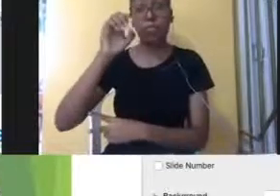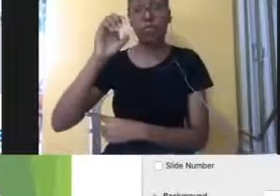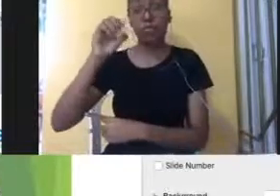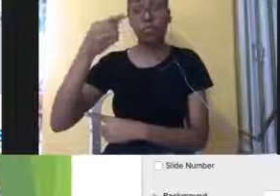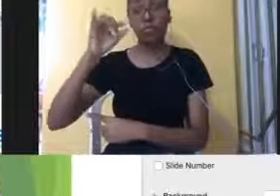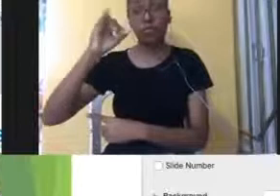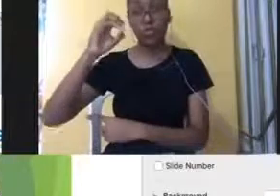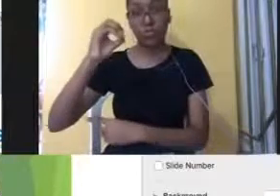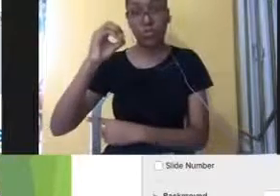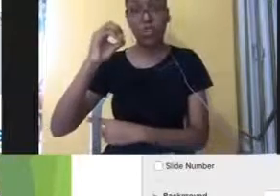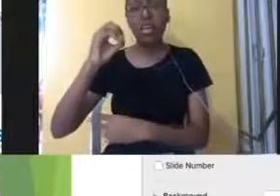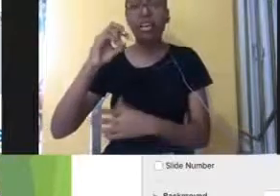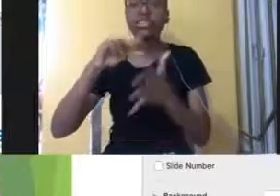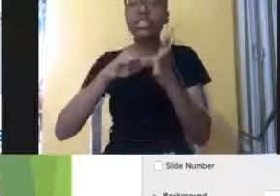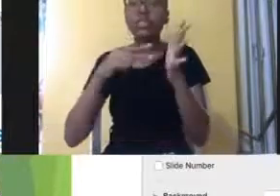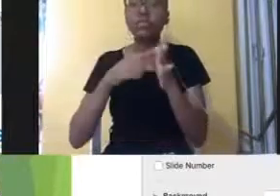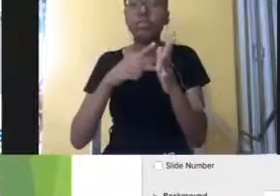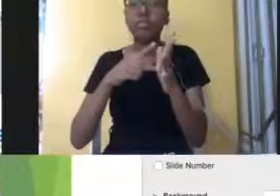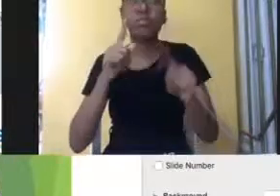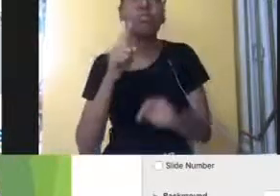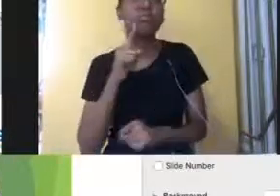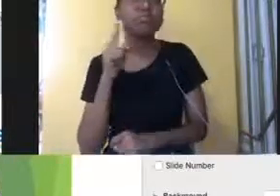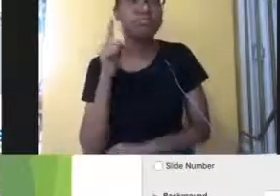a las personas sordas como,